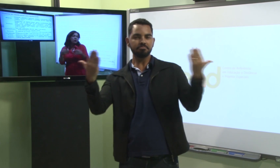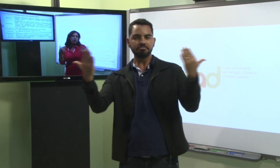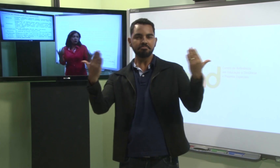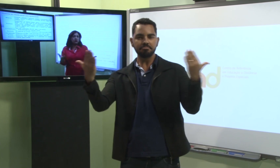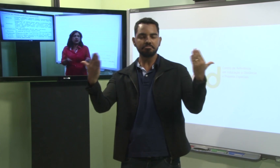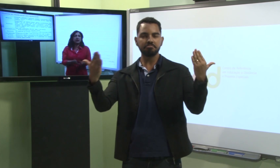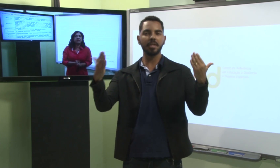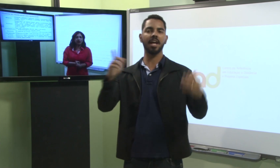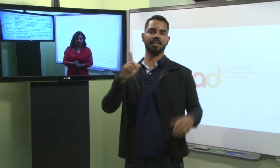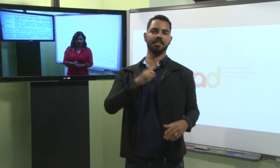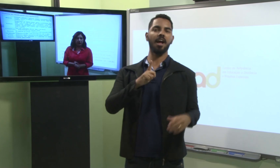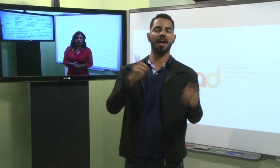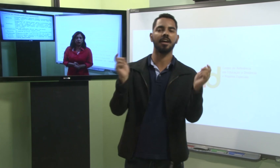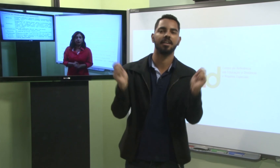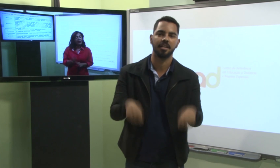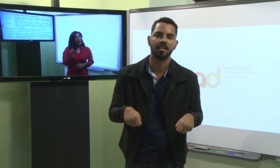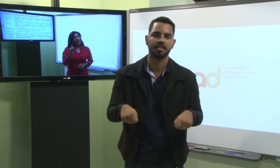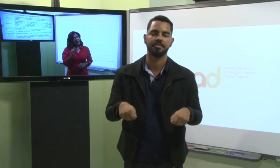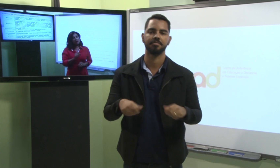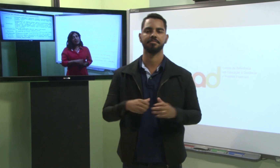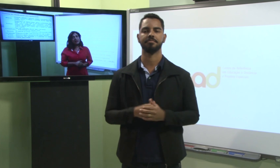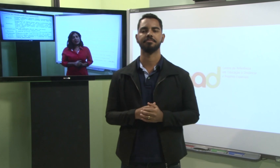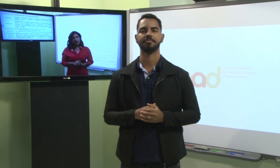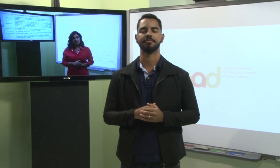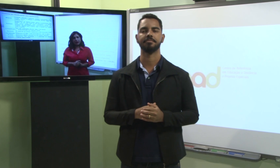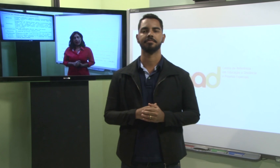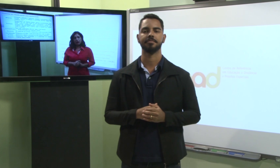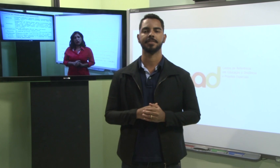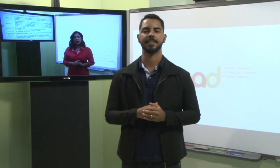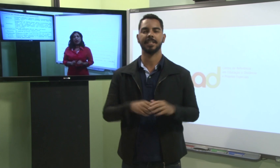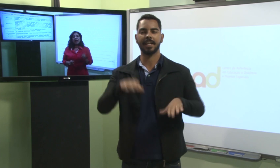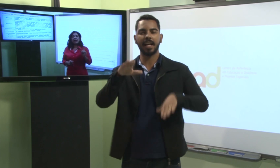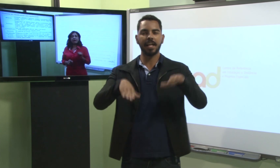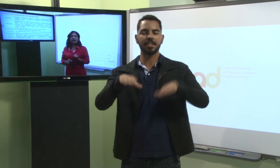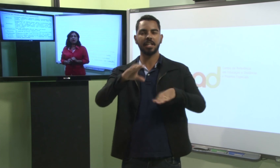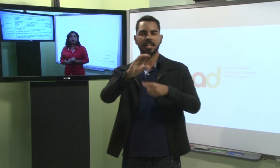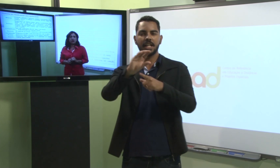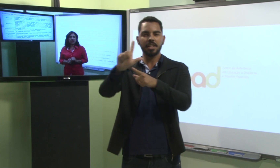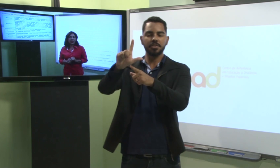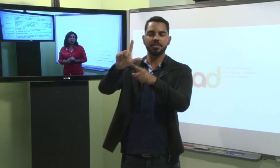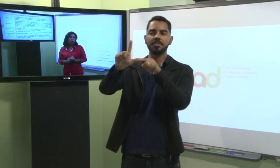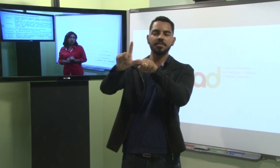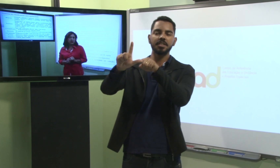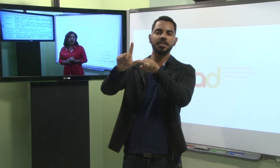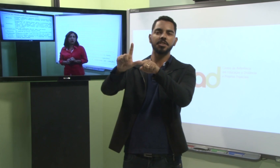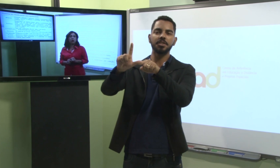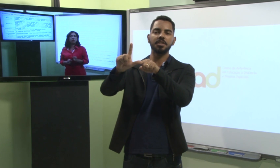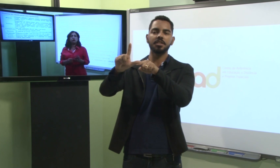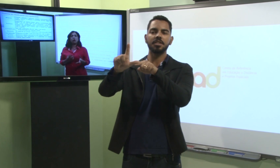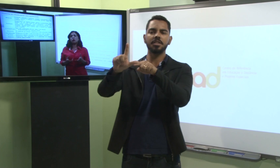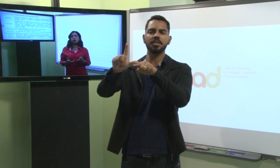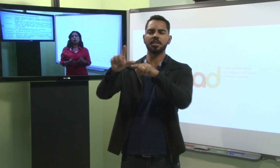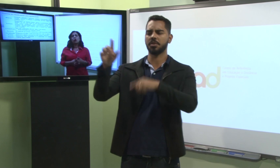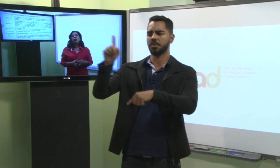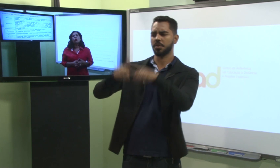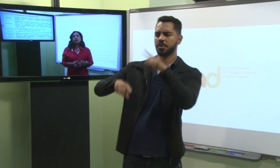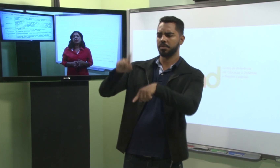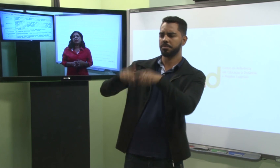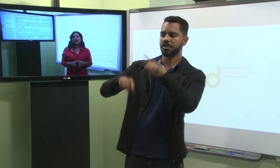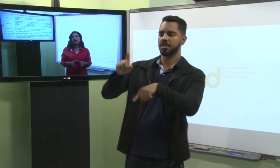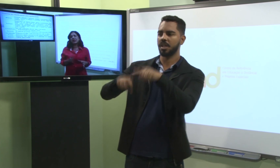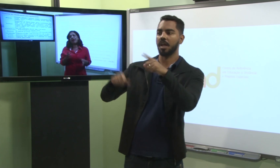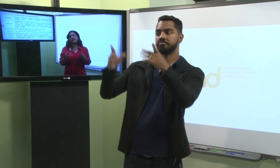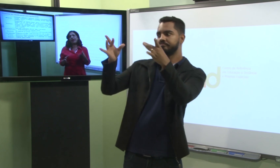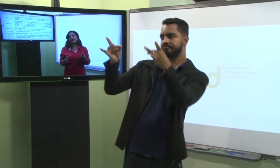tamanho do objeto a ser referido. Às vezes, esse classificador refere-se ao objeto ou ser como um todo.